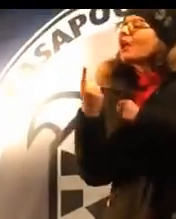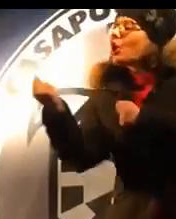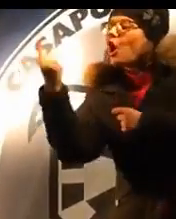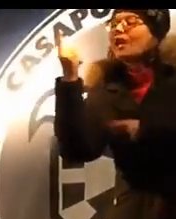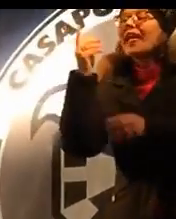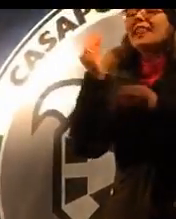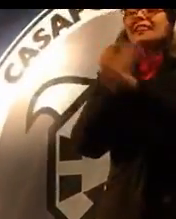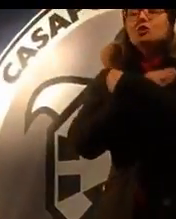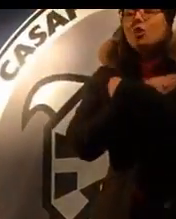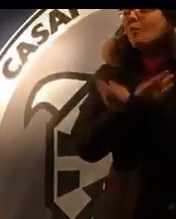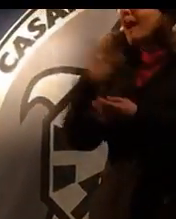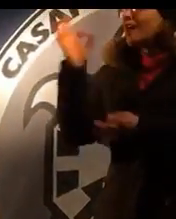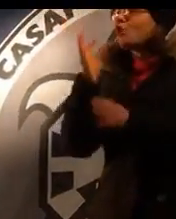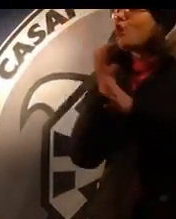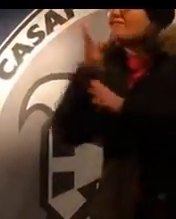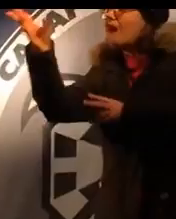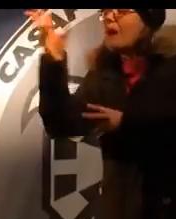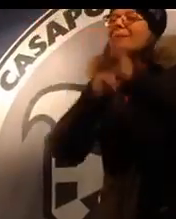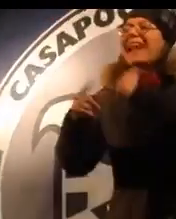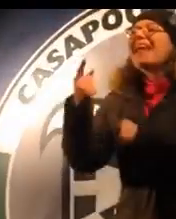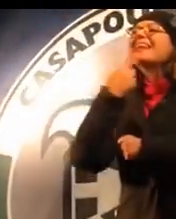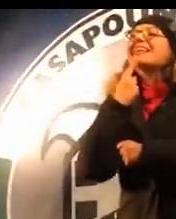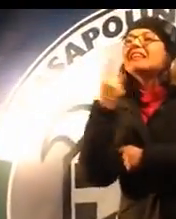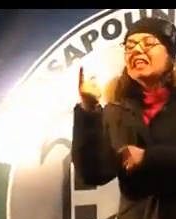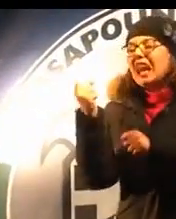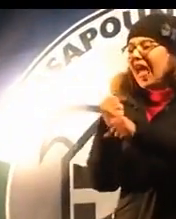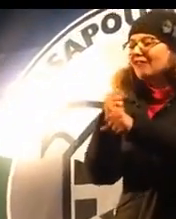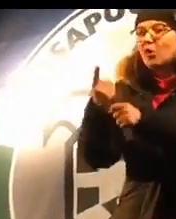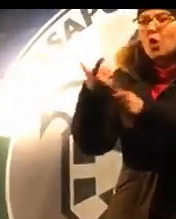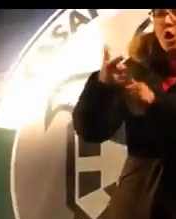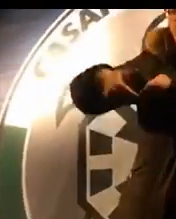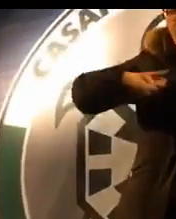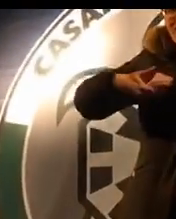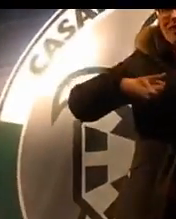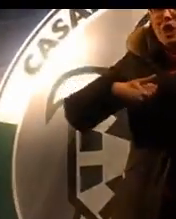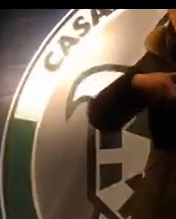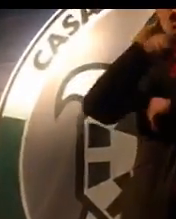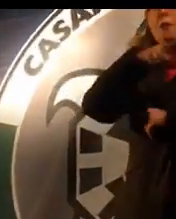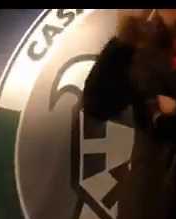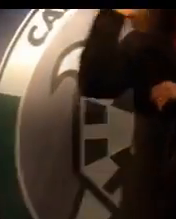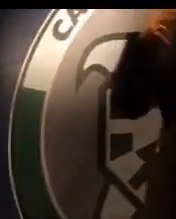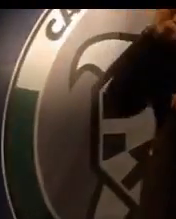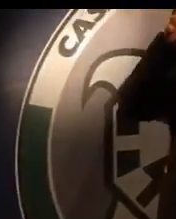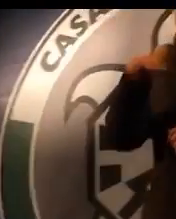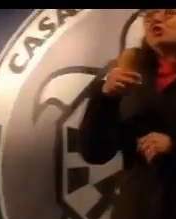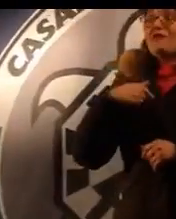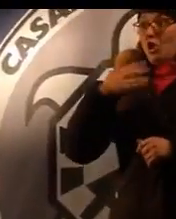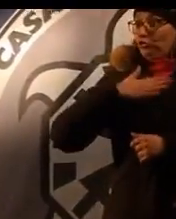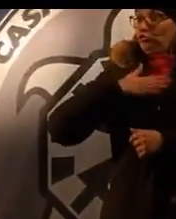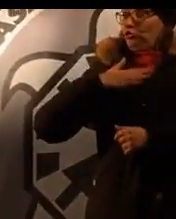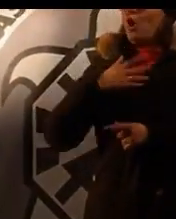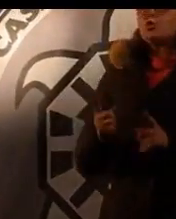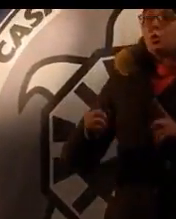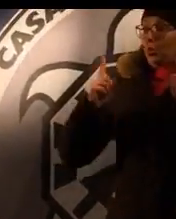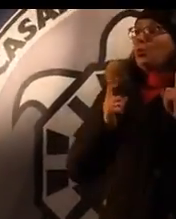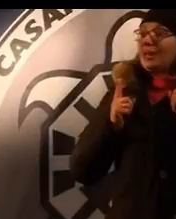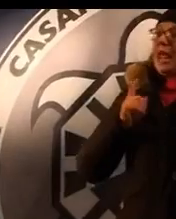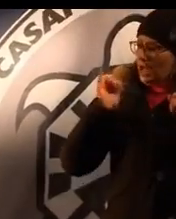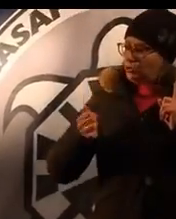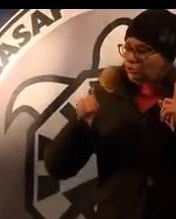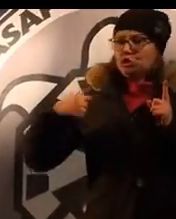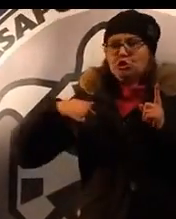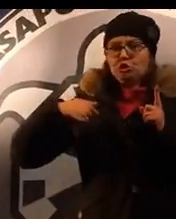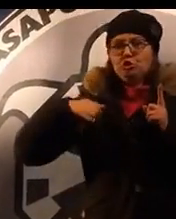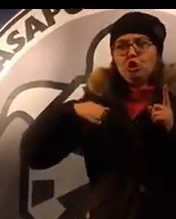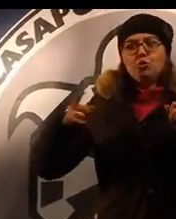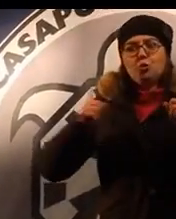non parla più ai precari, che non parla più a quelle categorie che aveva promesso di tutelare. Ed è normalissimo che quegli elettori, che quegli